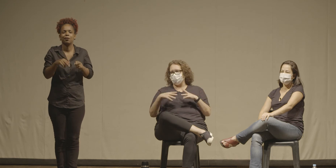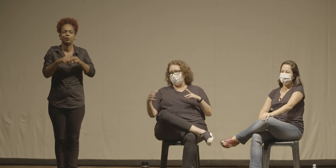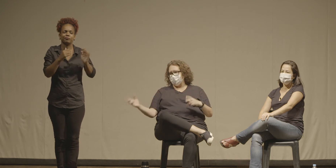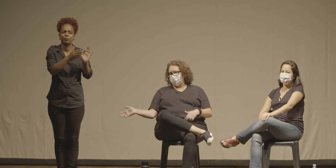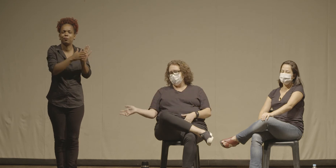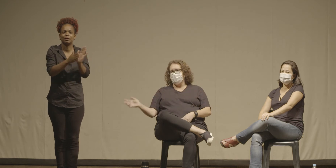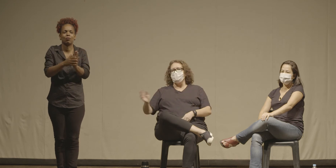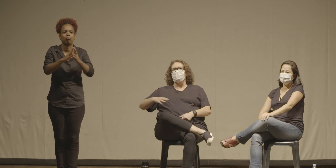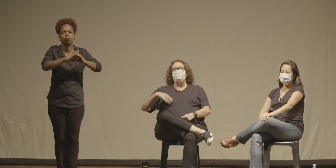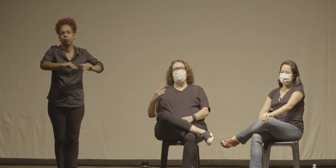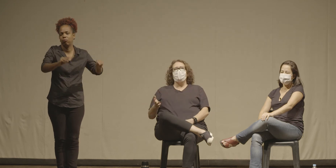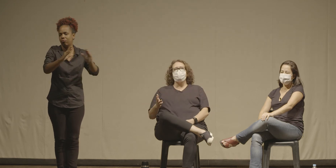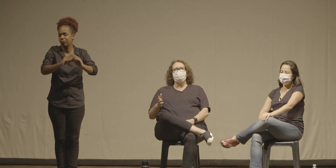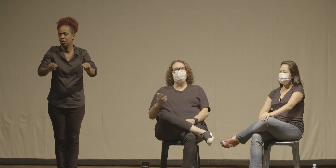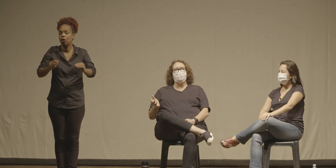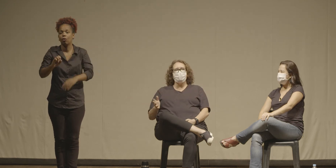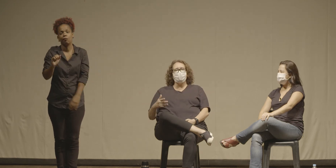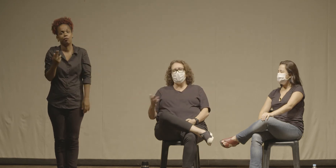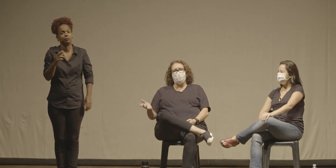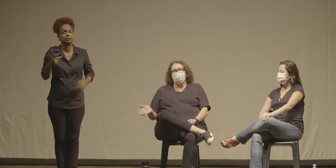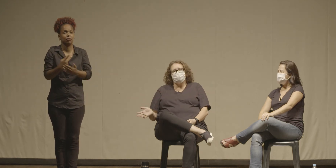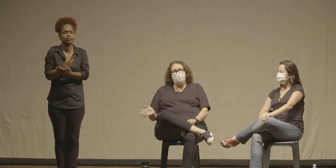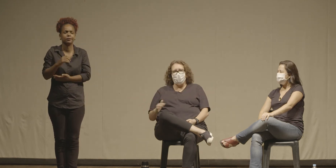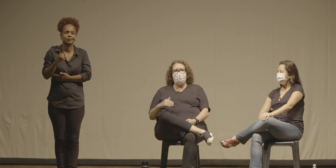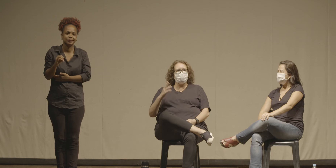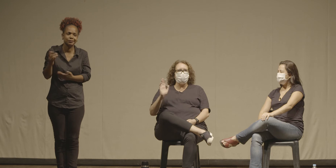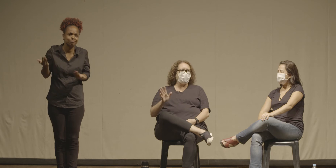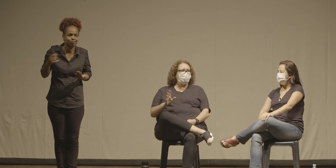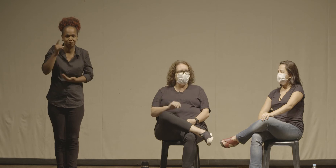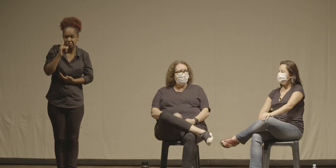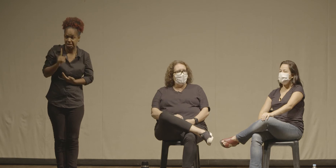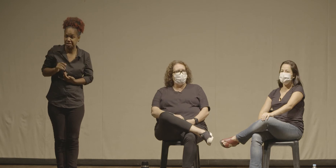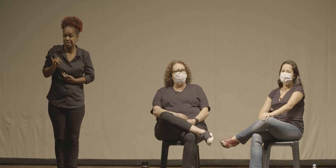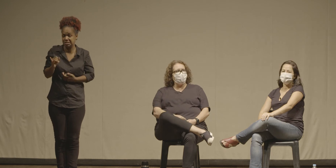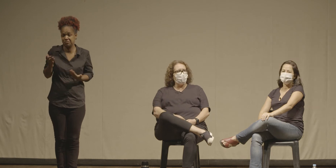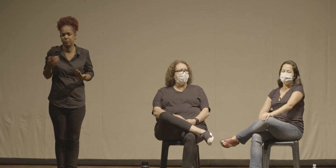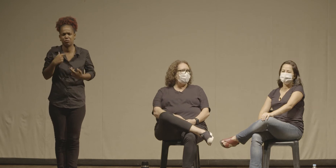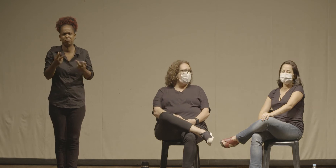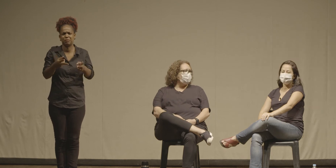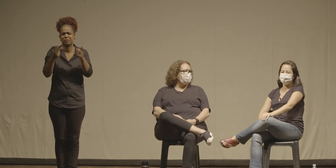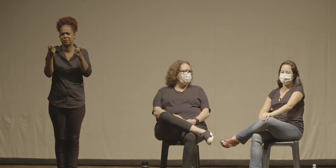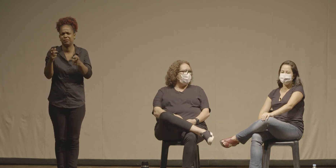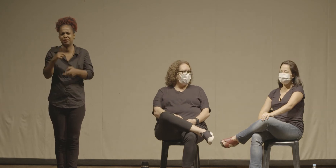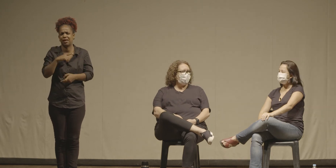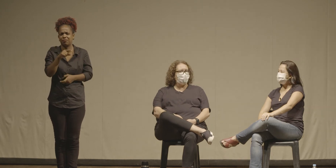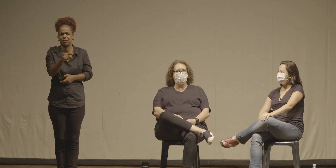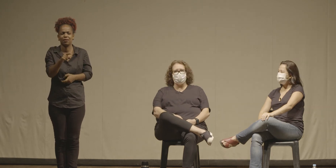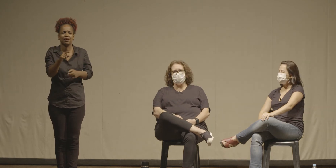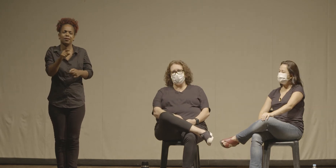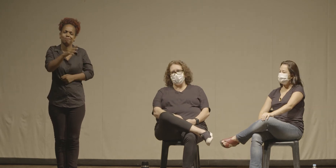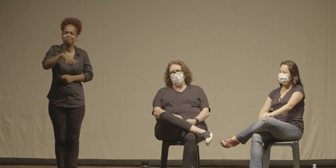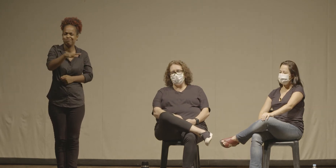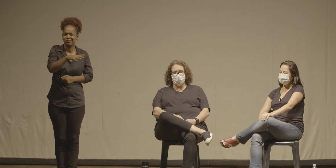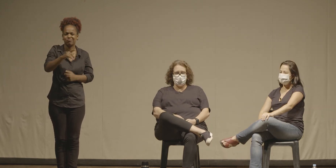propostas se perderam, ou se foi porque, sei lá, as pessoas perceberam que o mercado